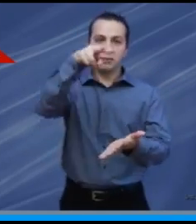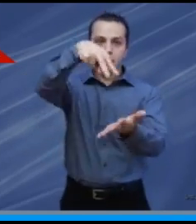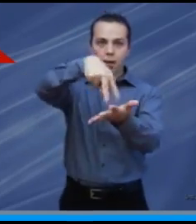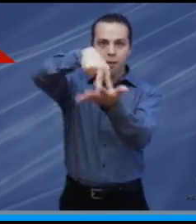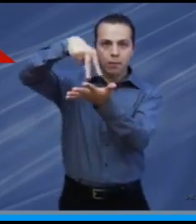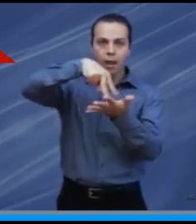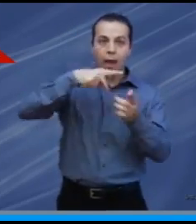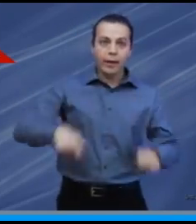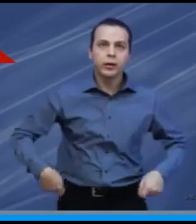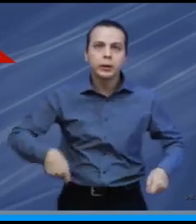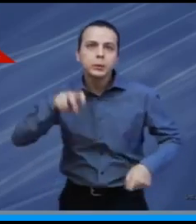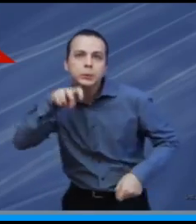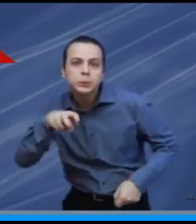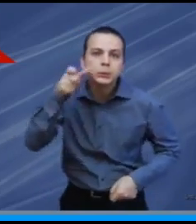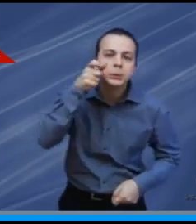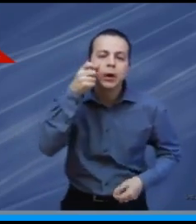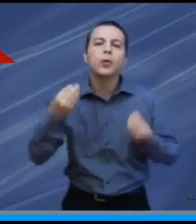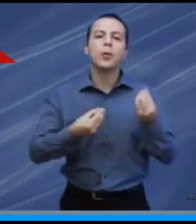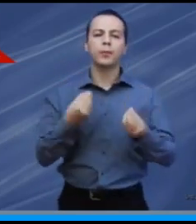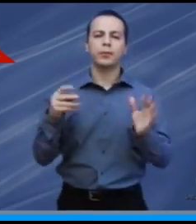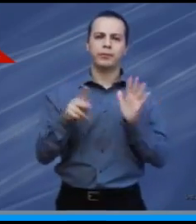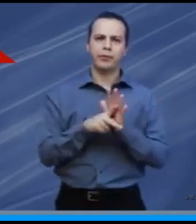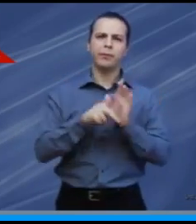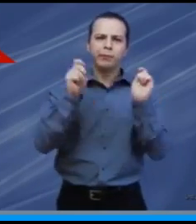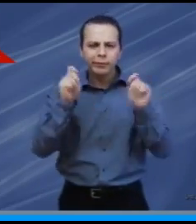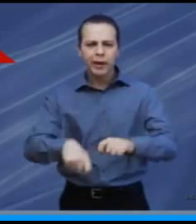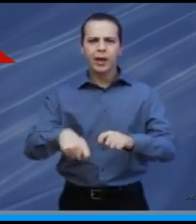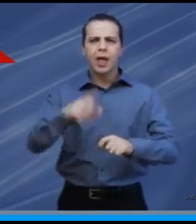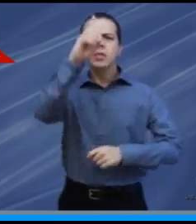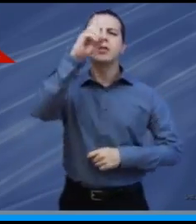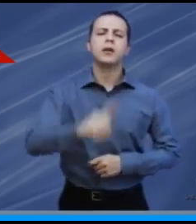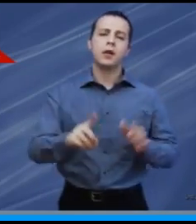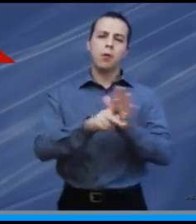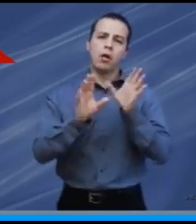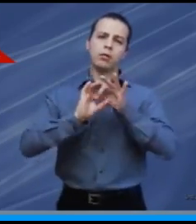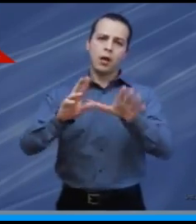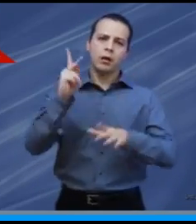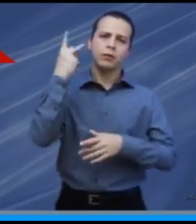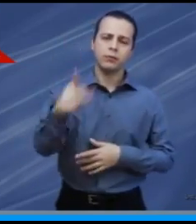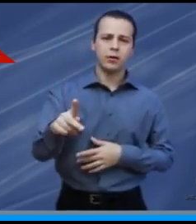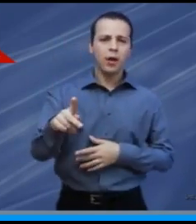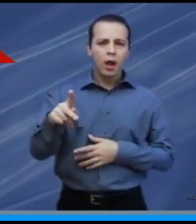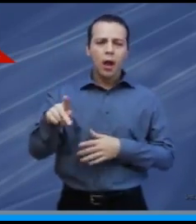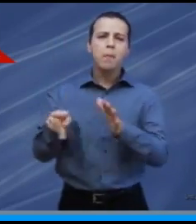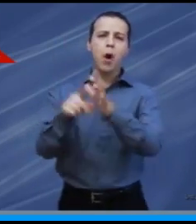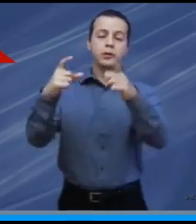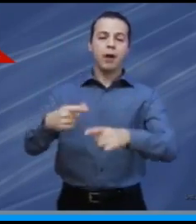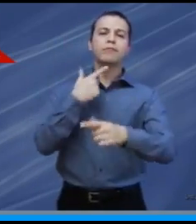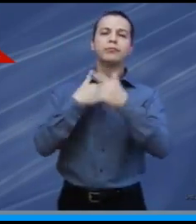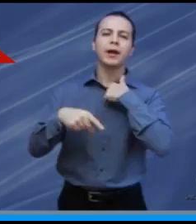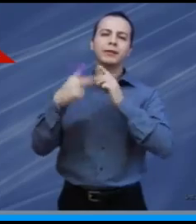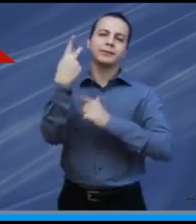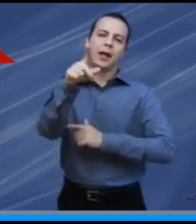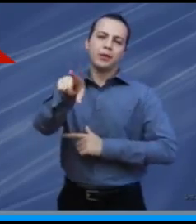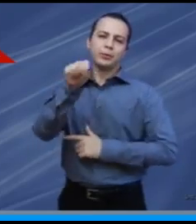você é um cadeirante e não tiver um espaço reservado? Agora, você não pode tolher o direito dele de estar naquele espaço que ele desejou,